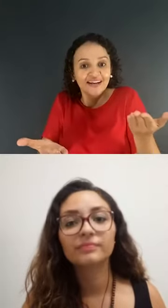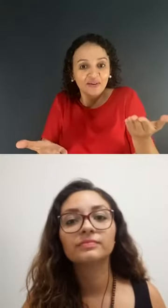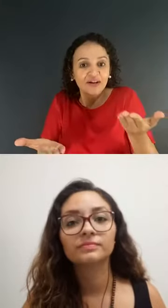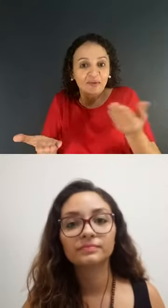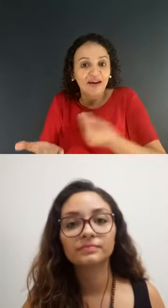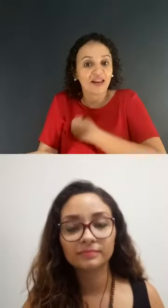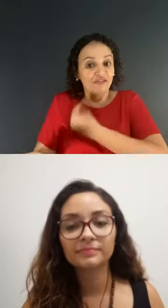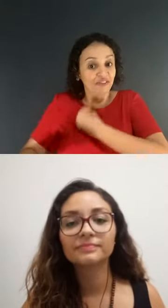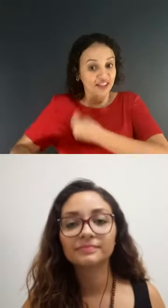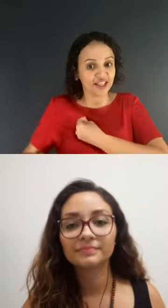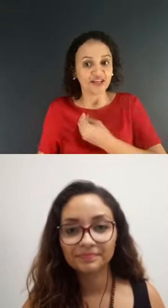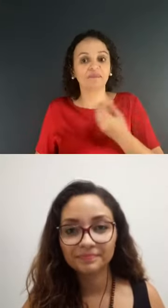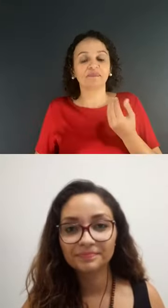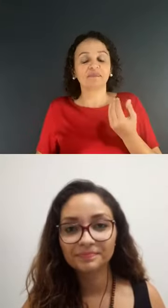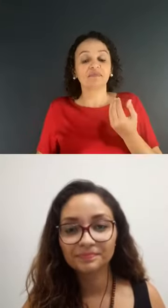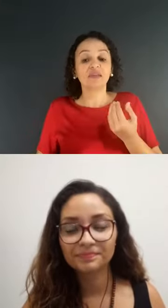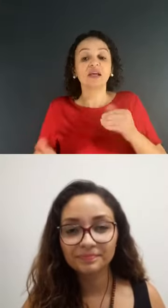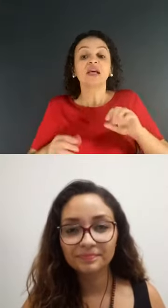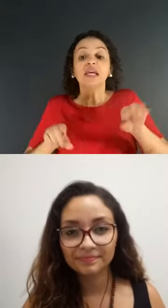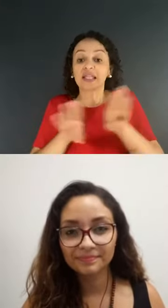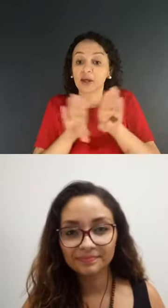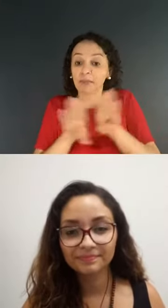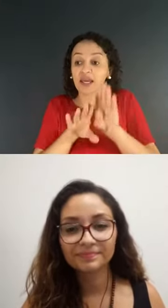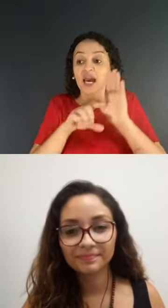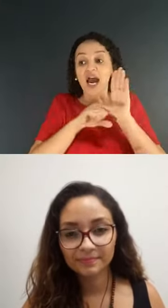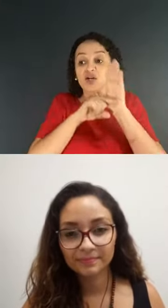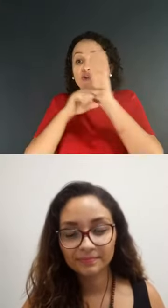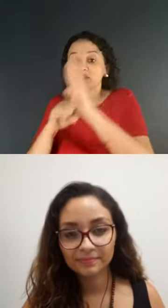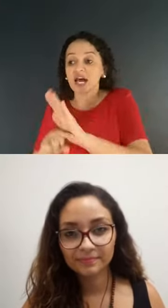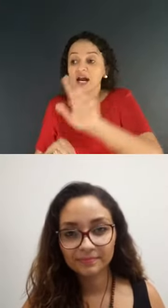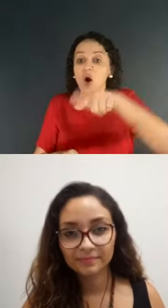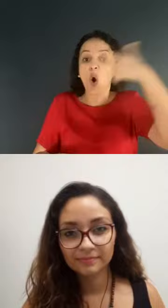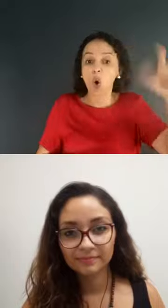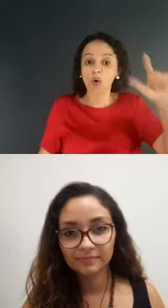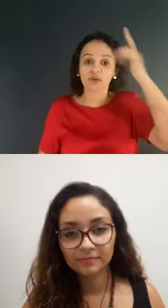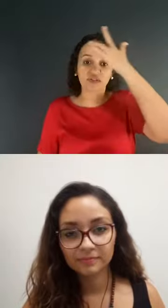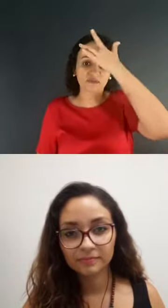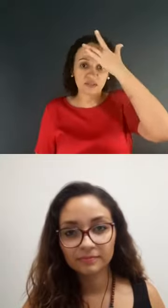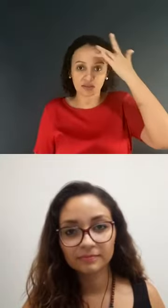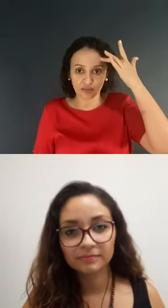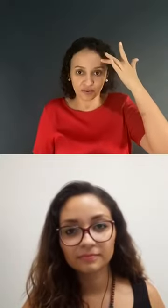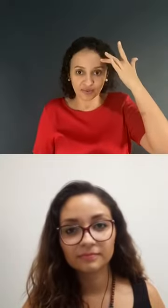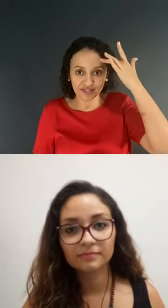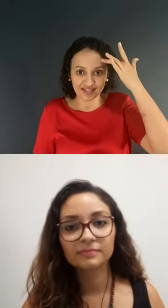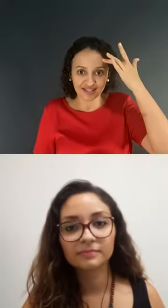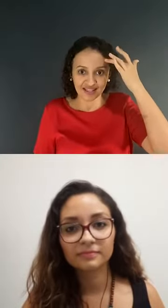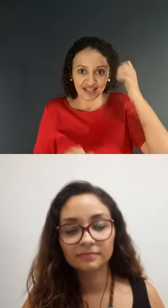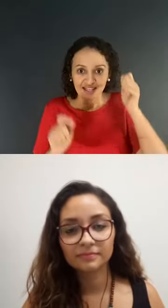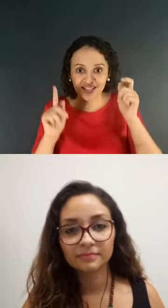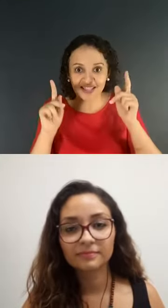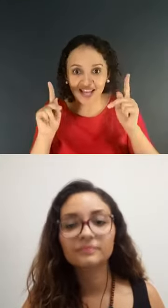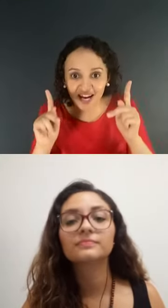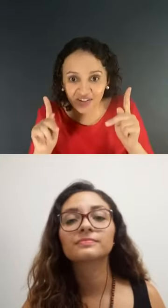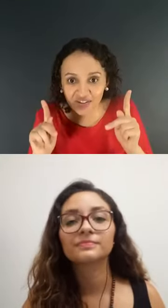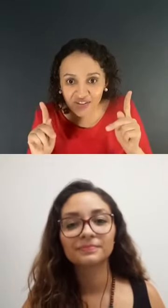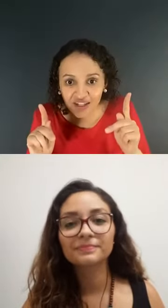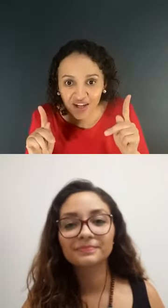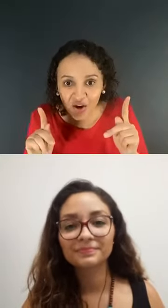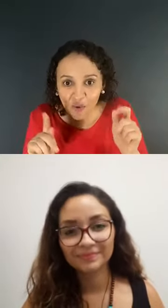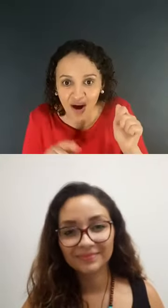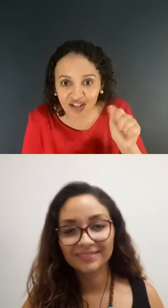né, com aquela vida e também ajudar outras pessoas, tá